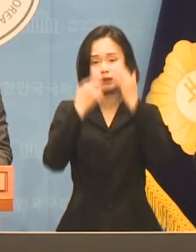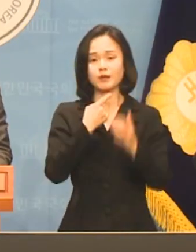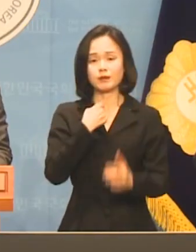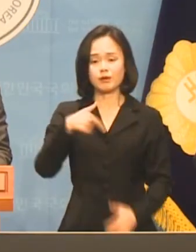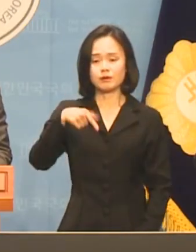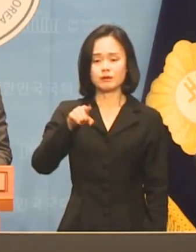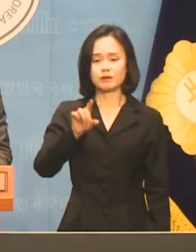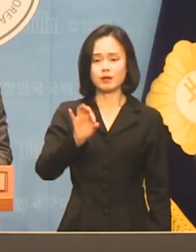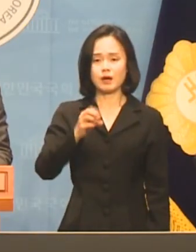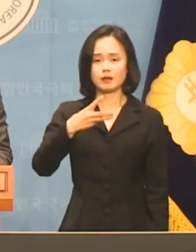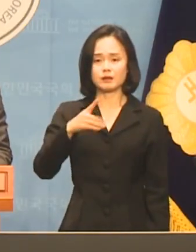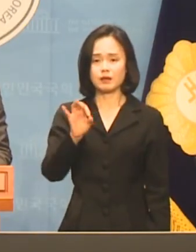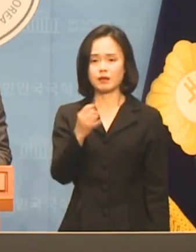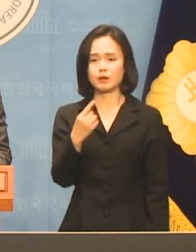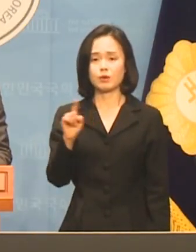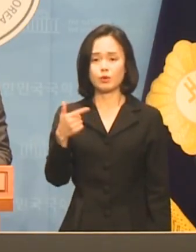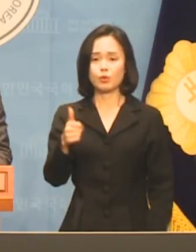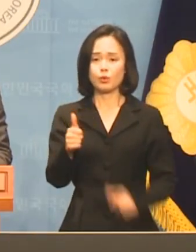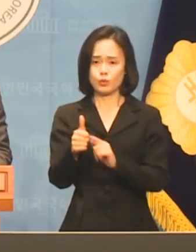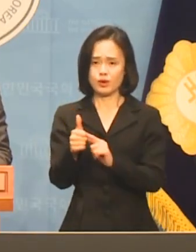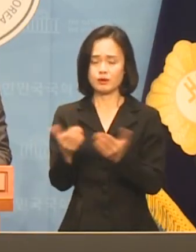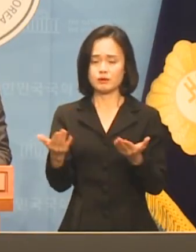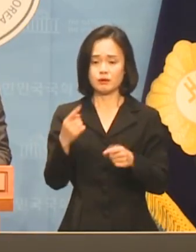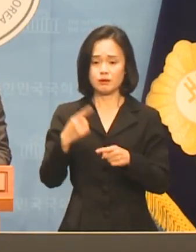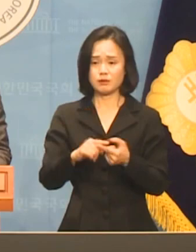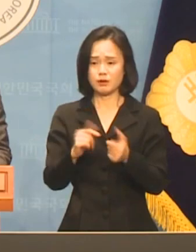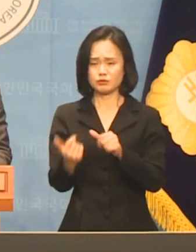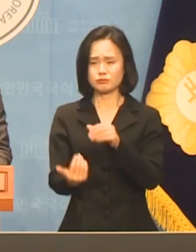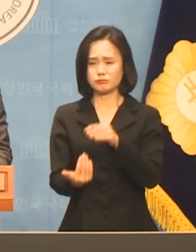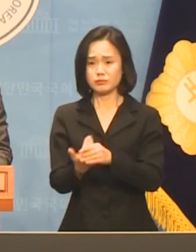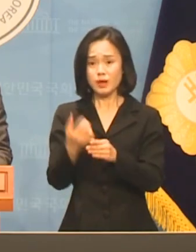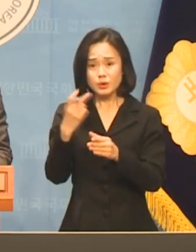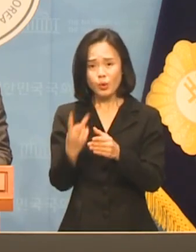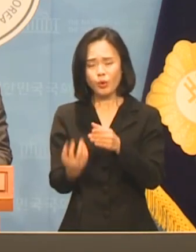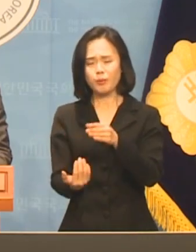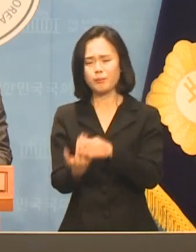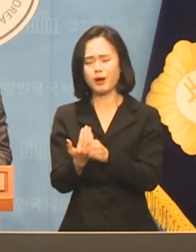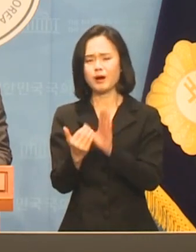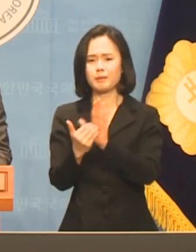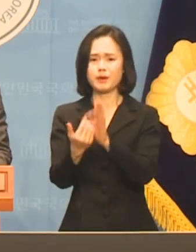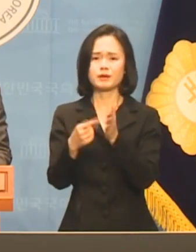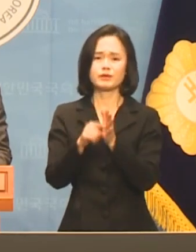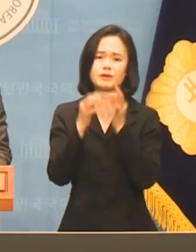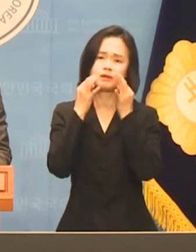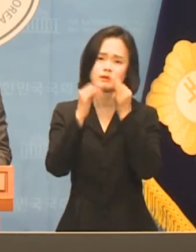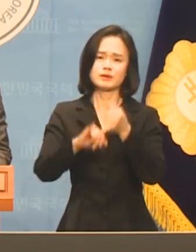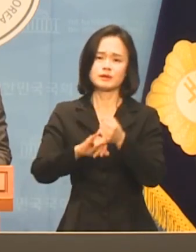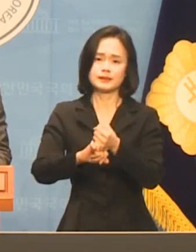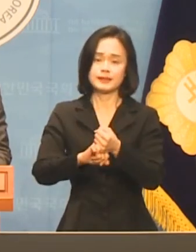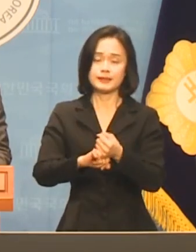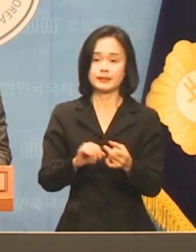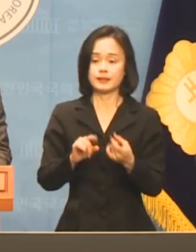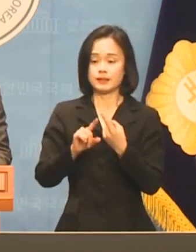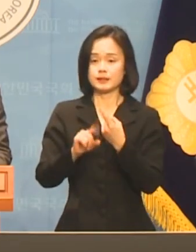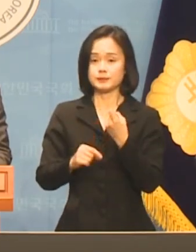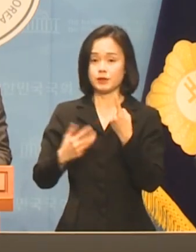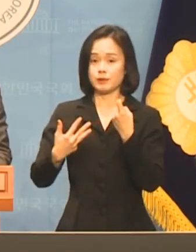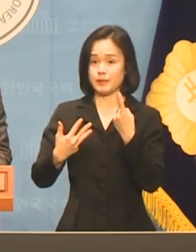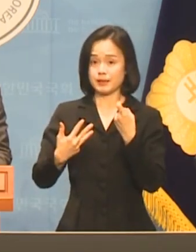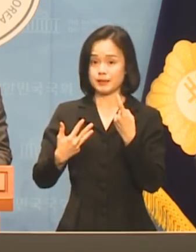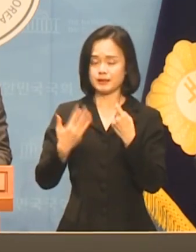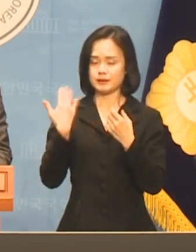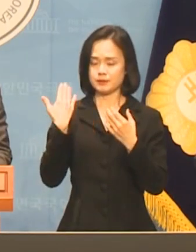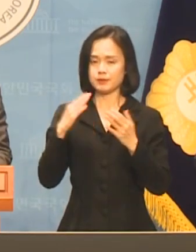노동자 산재 예방을 위해 최선을 다하겠습니다. 지난 11월 8일 특장차